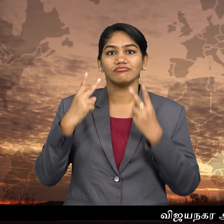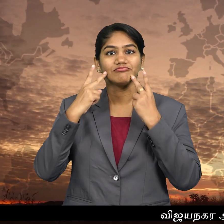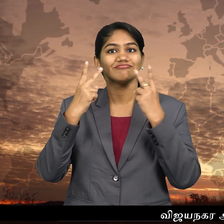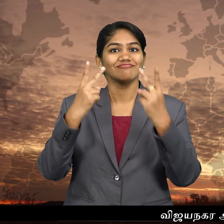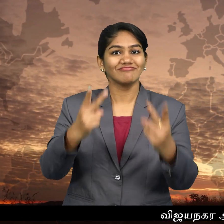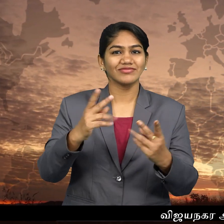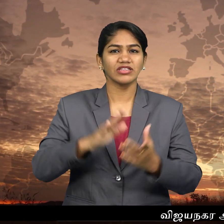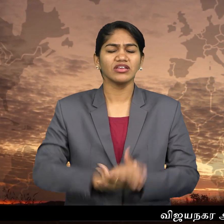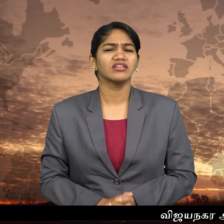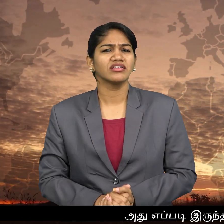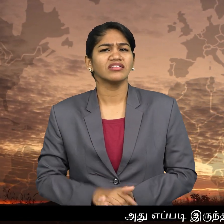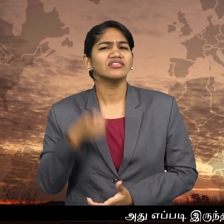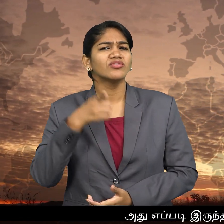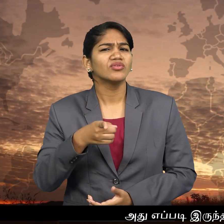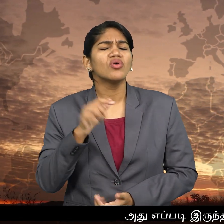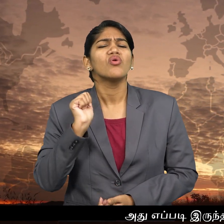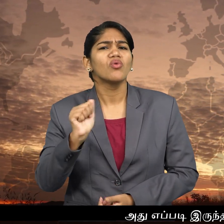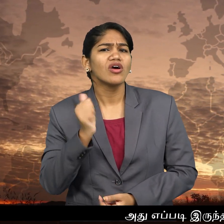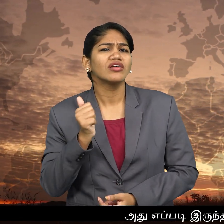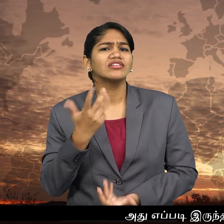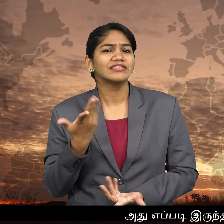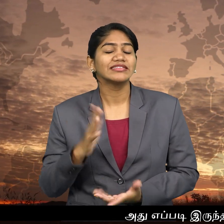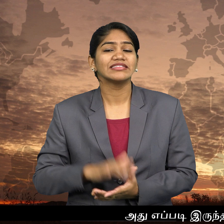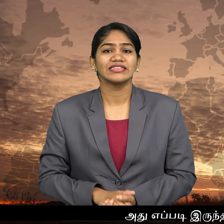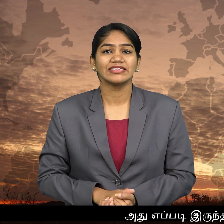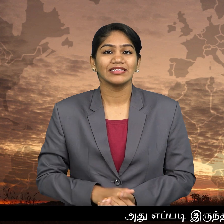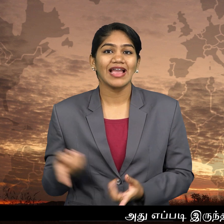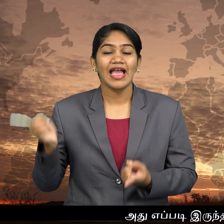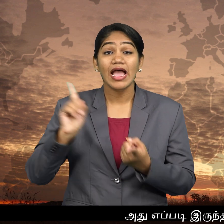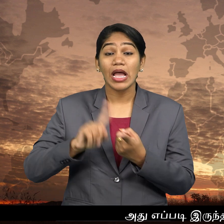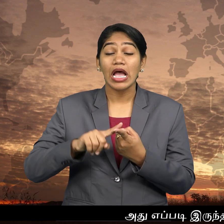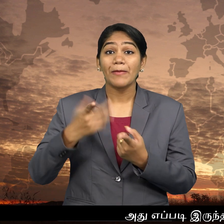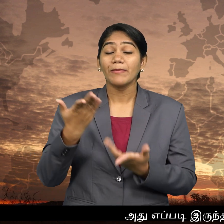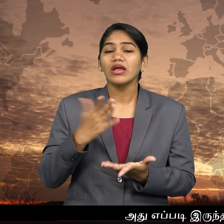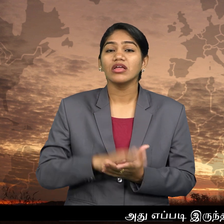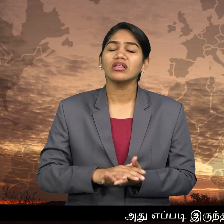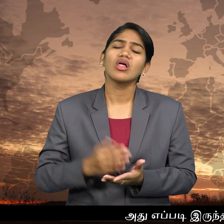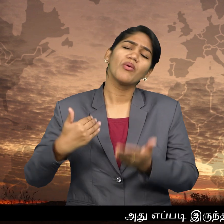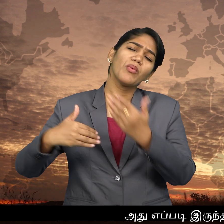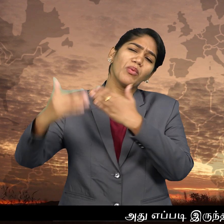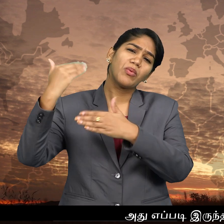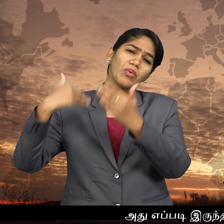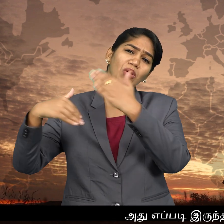விஜயநகர ஆட்சி காலத்தில் அது எப்படி இருந்தது என்று பார்ப்போம்.